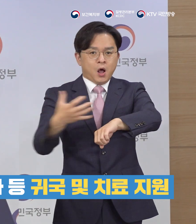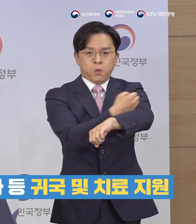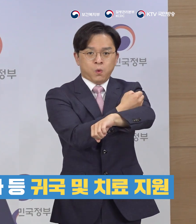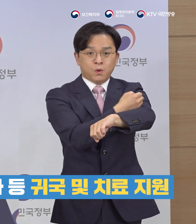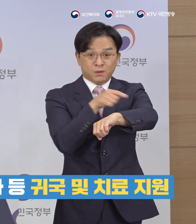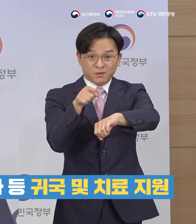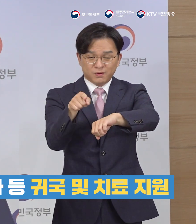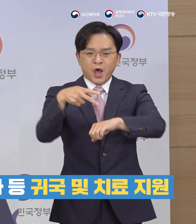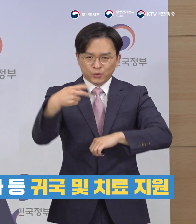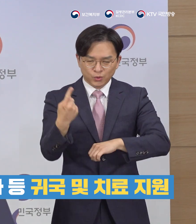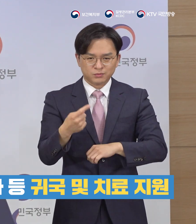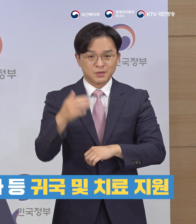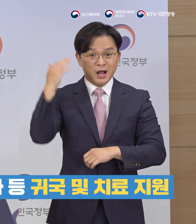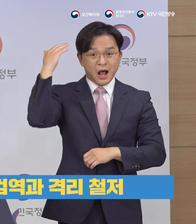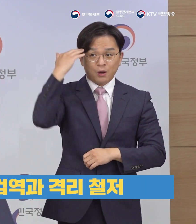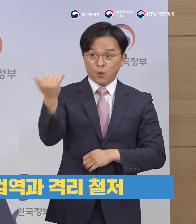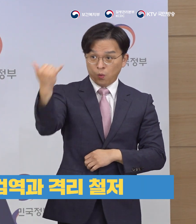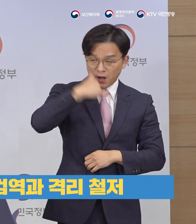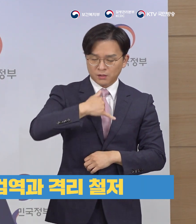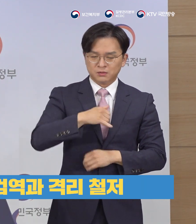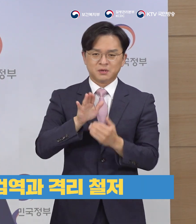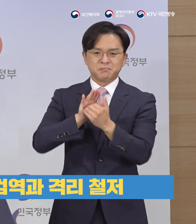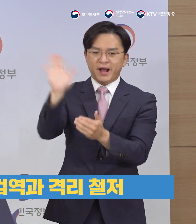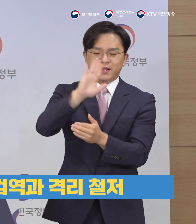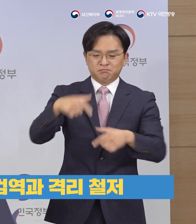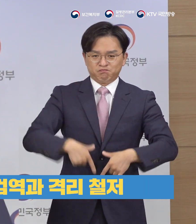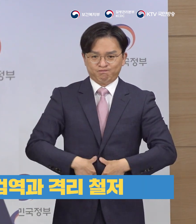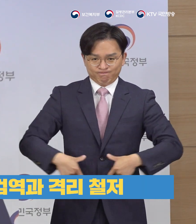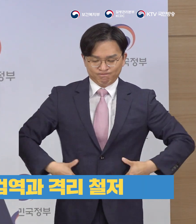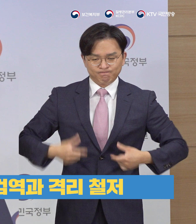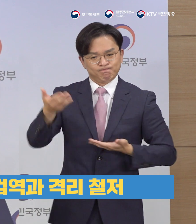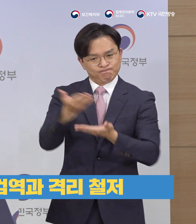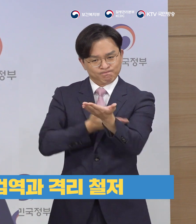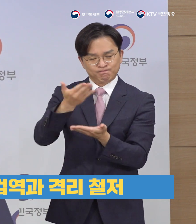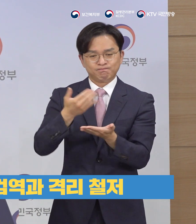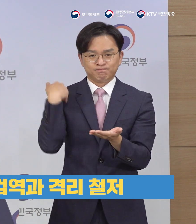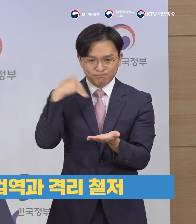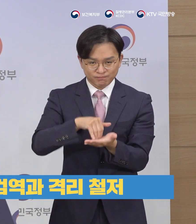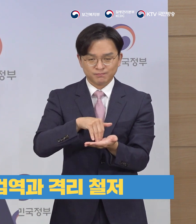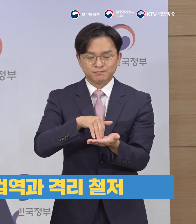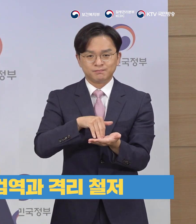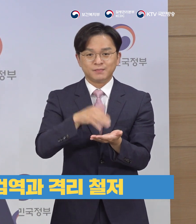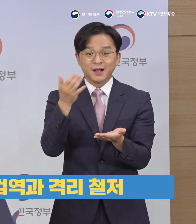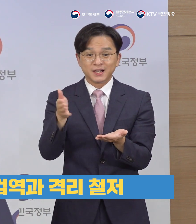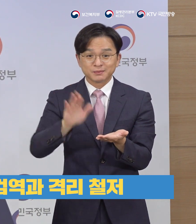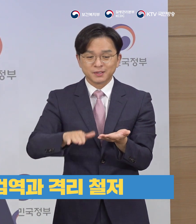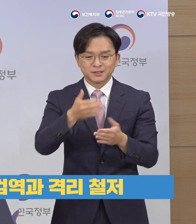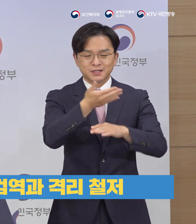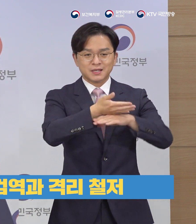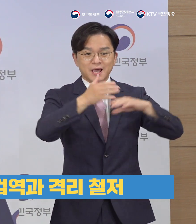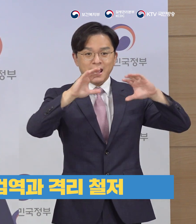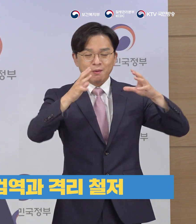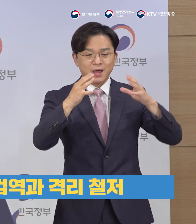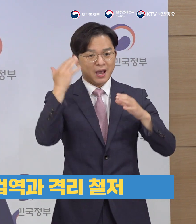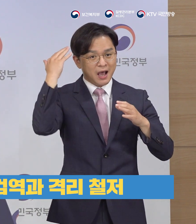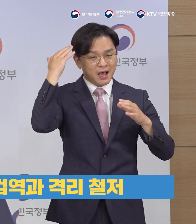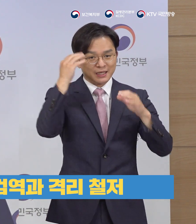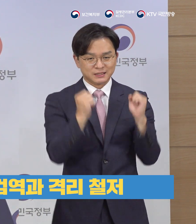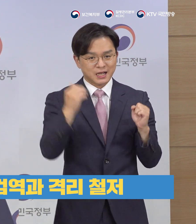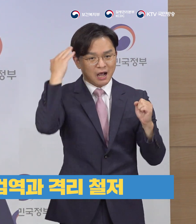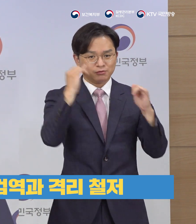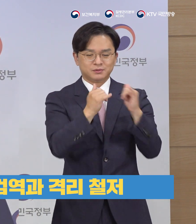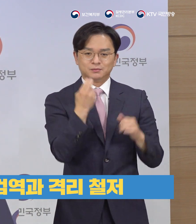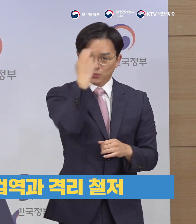정부는 세계적인 코로나19의 유행 확산에 대응하여 개방성 원칙은 준수하면서도 틈새 없는